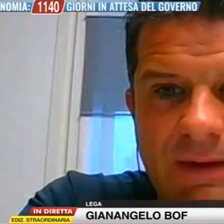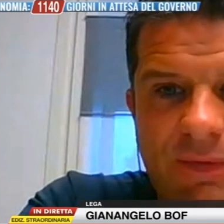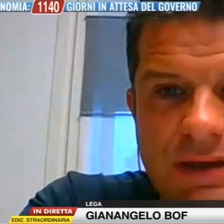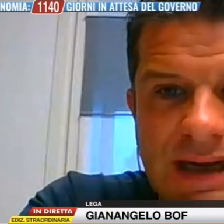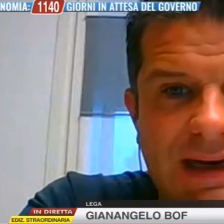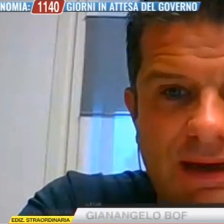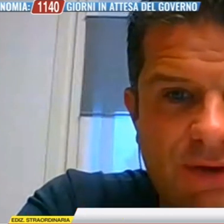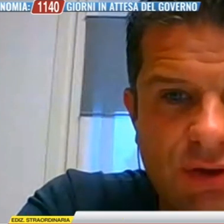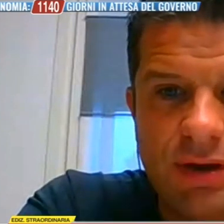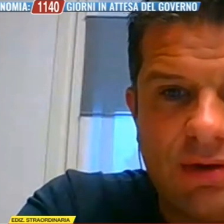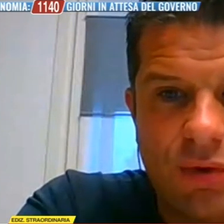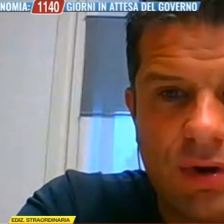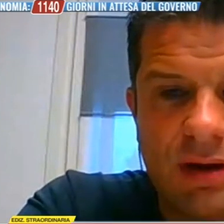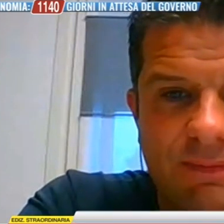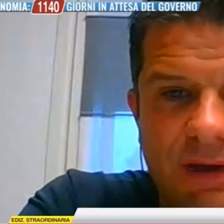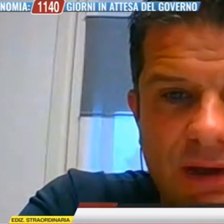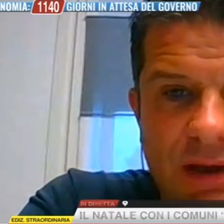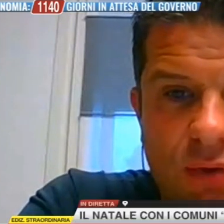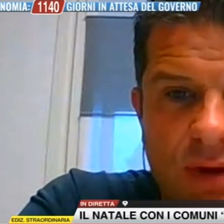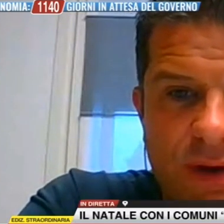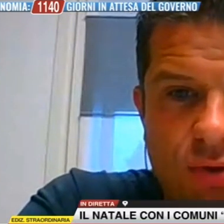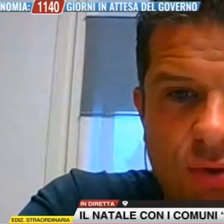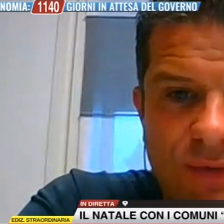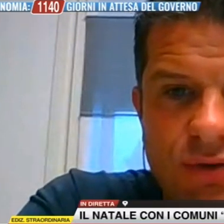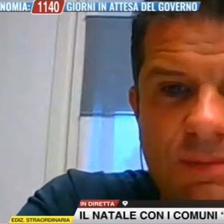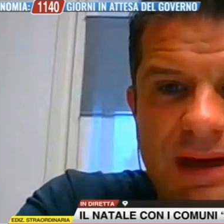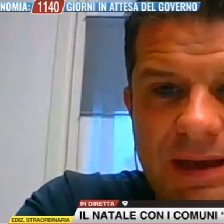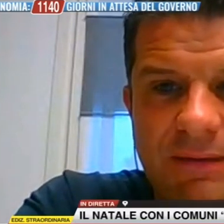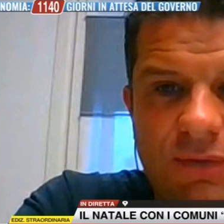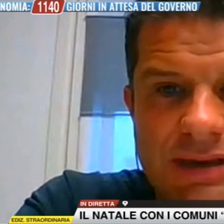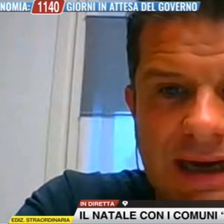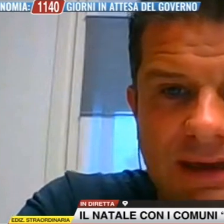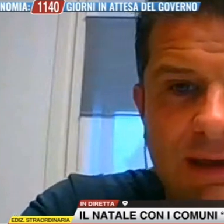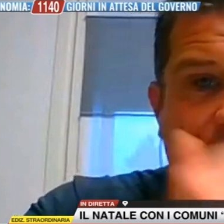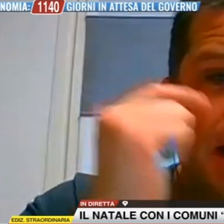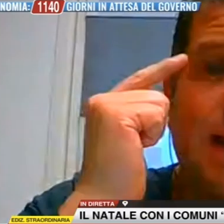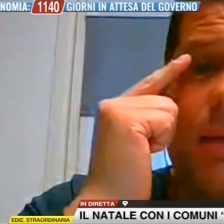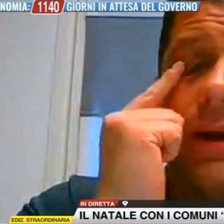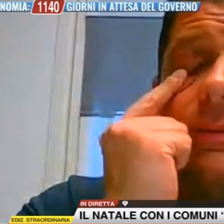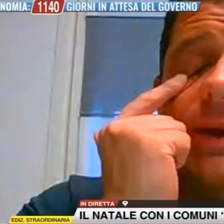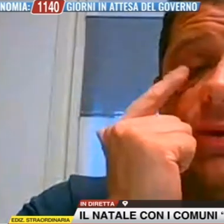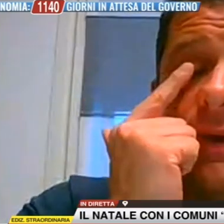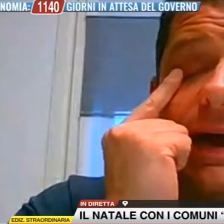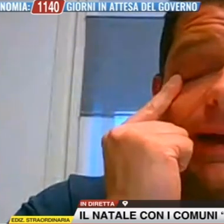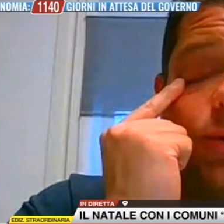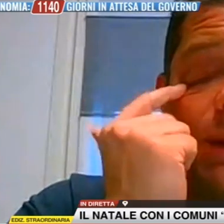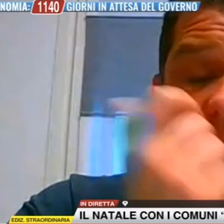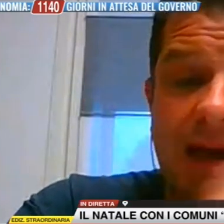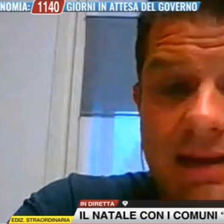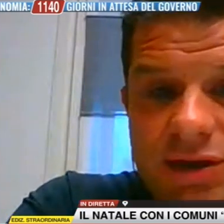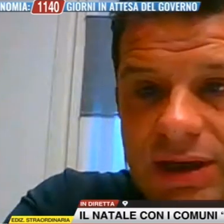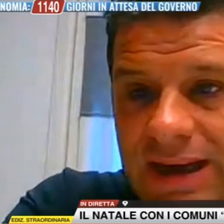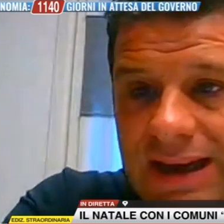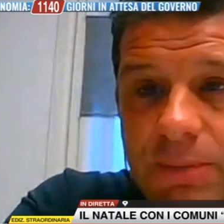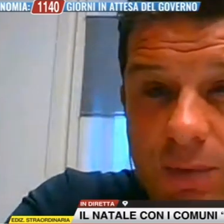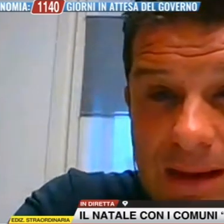epidemica influenzale, visto che i coronavirus sono virus tipicamente influenzali, che è quella del periodo invernale, dobbiamo